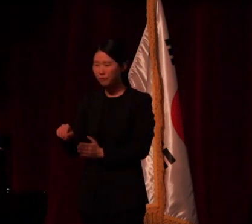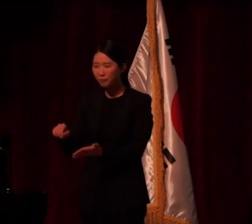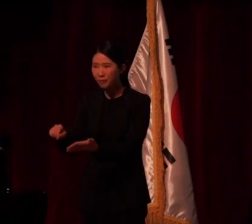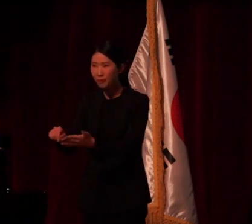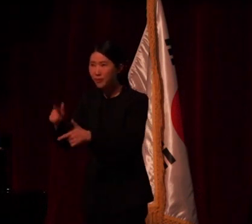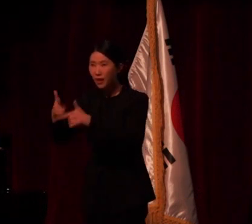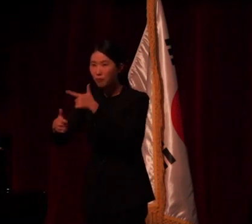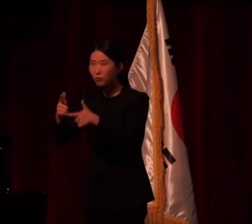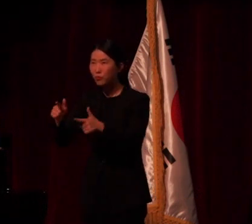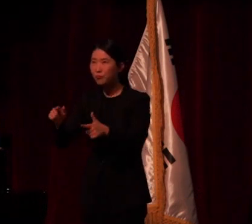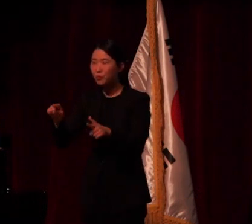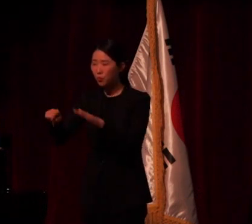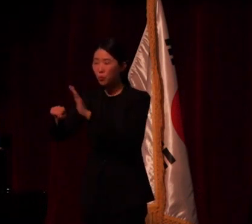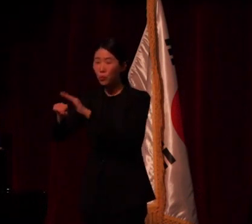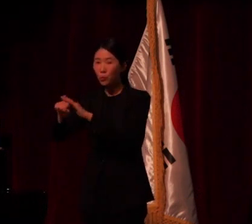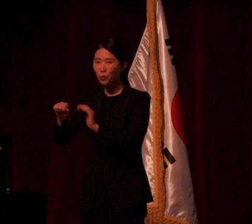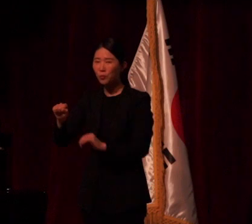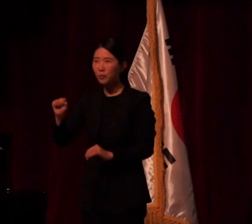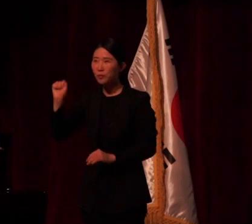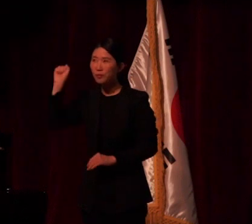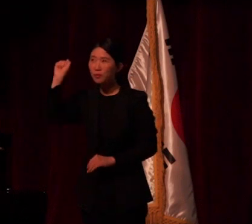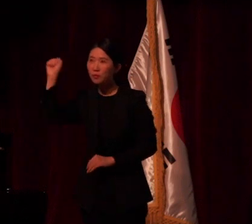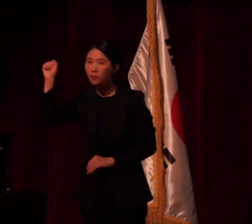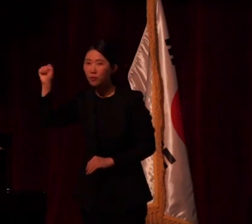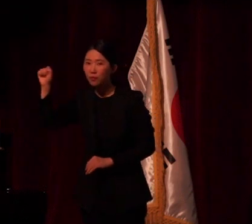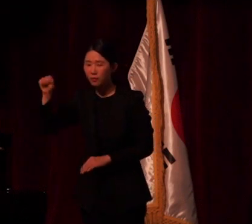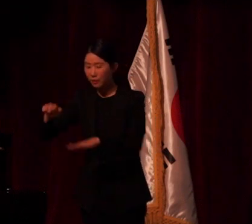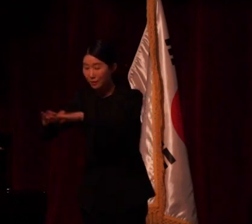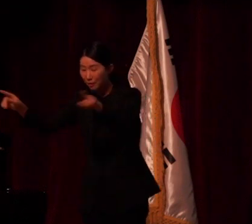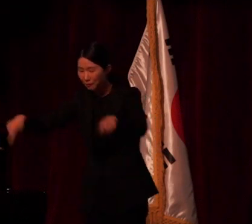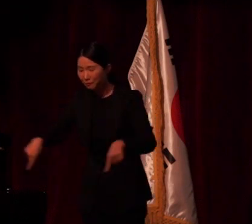구부려 손가락 등으로 상판 위를